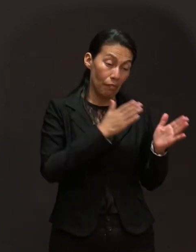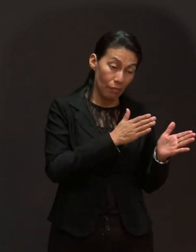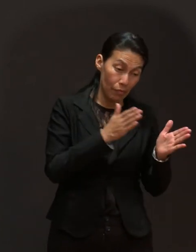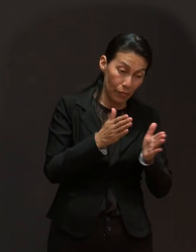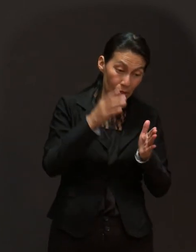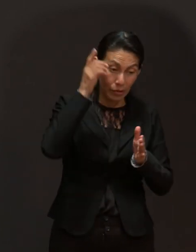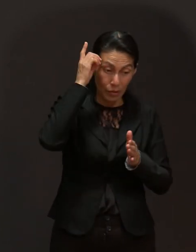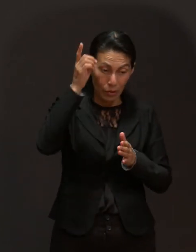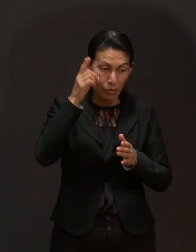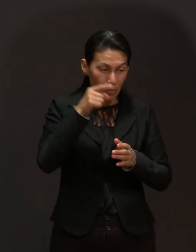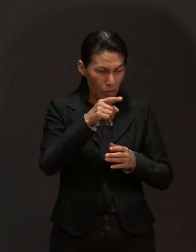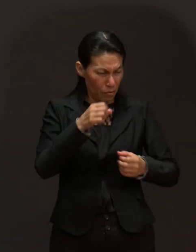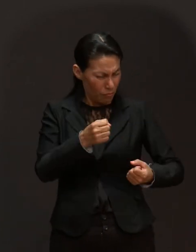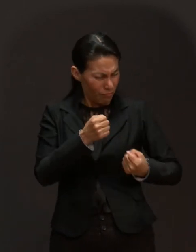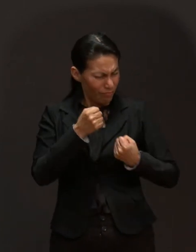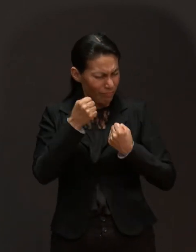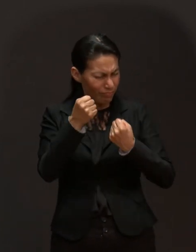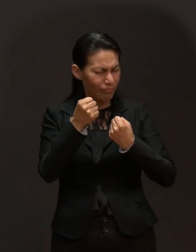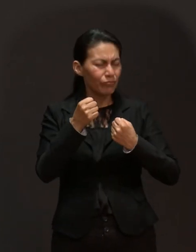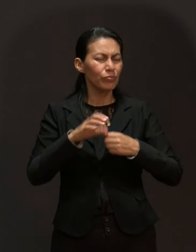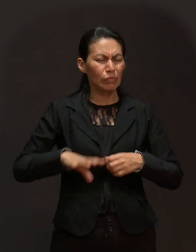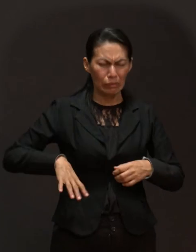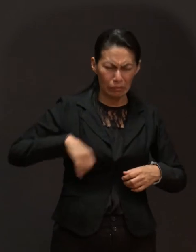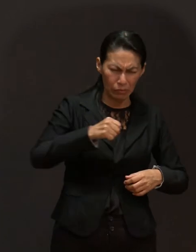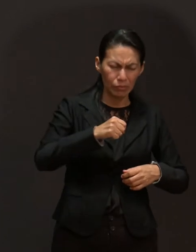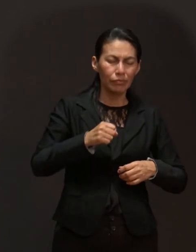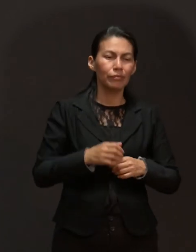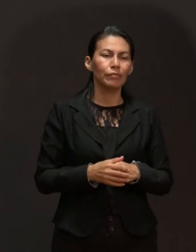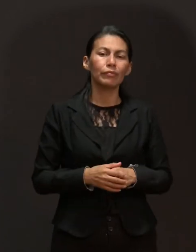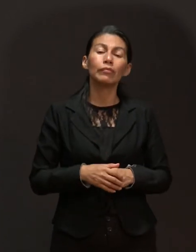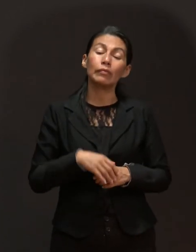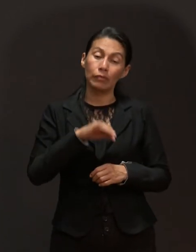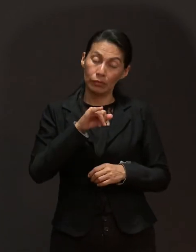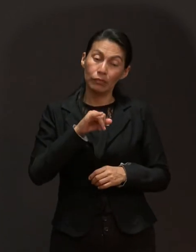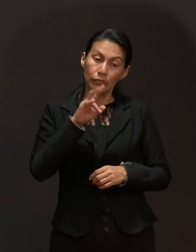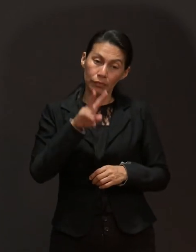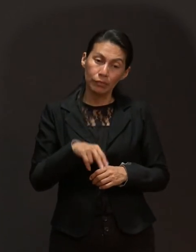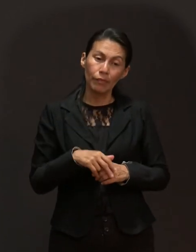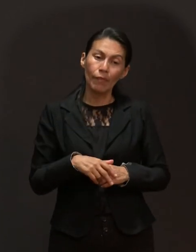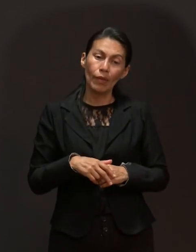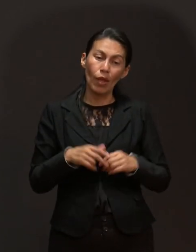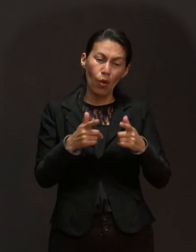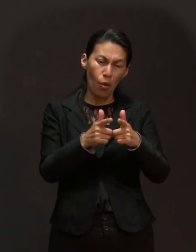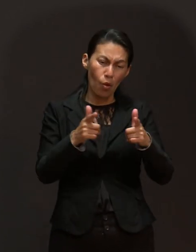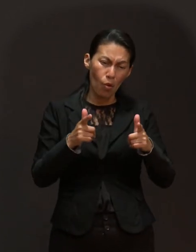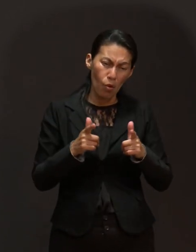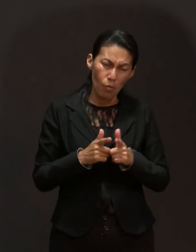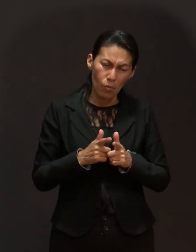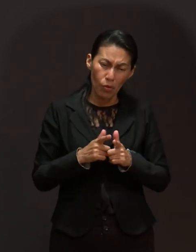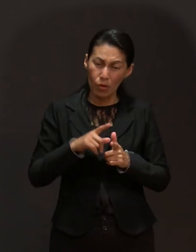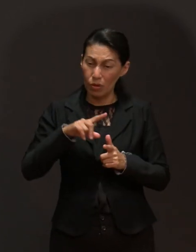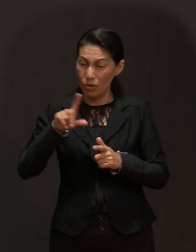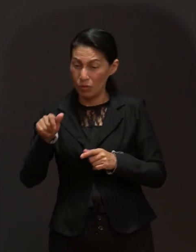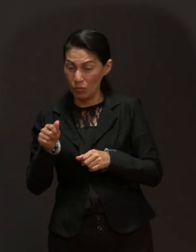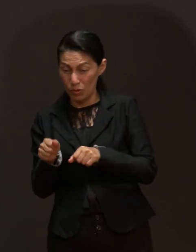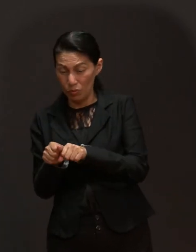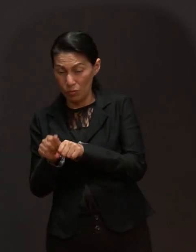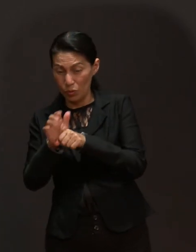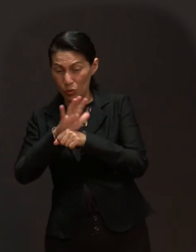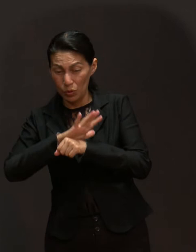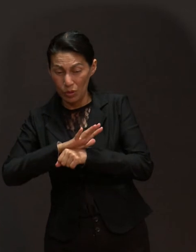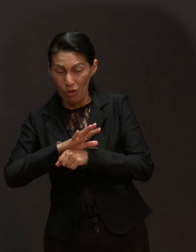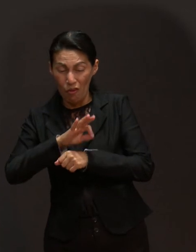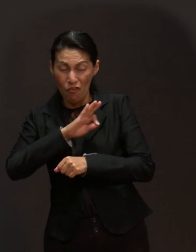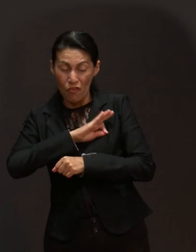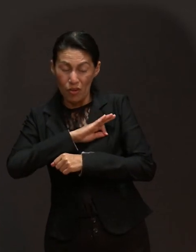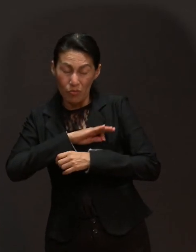parte del plan de Dios para tu fortaleza? Sí pastor este grupo para mí fue como que después de la pandemia